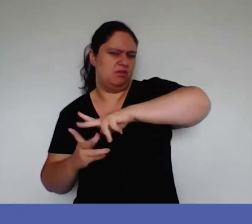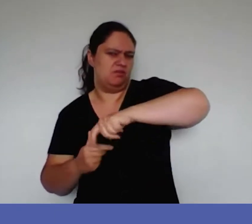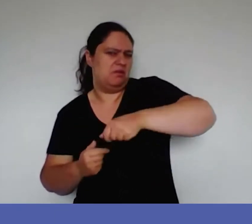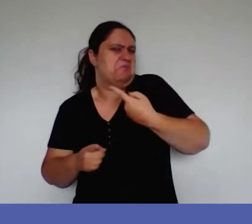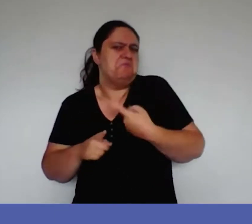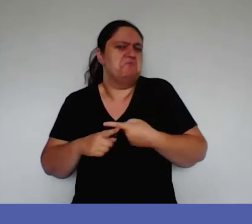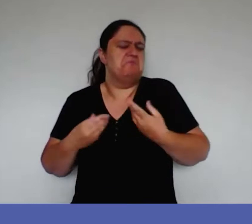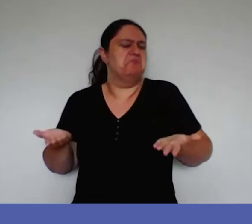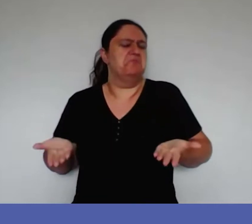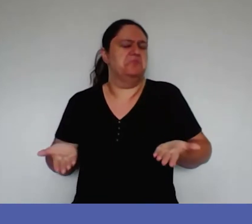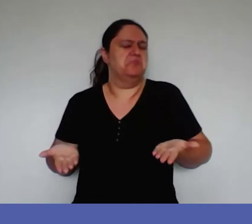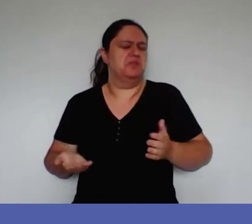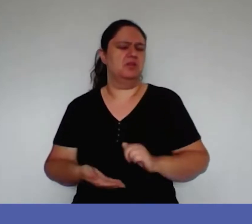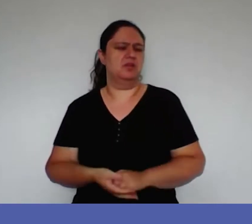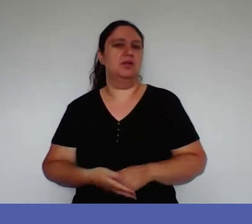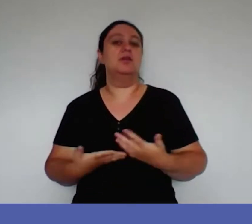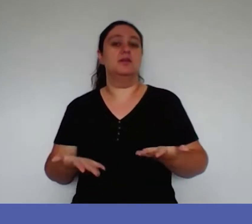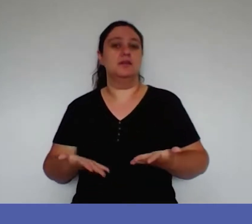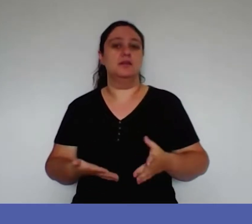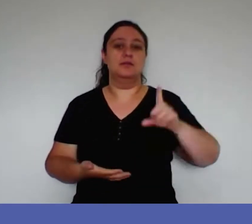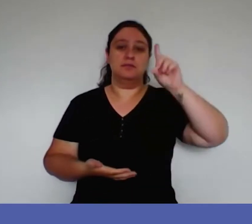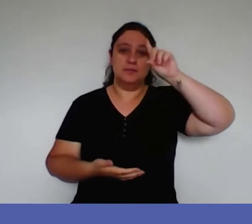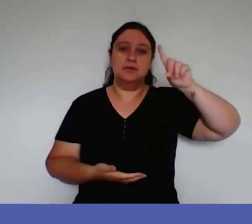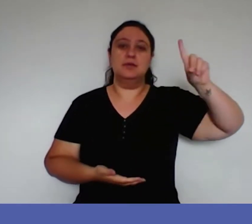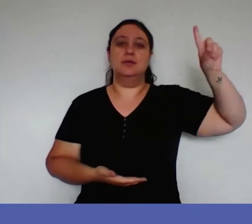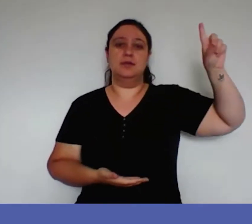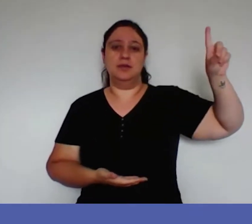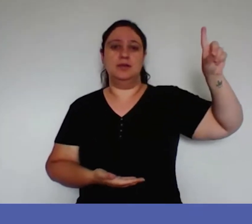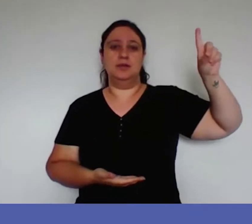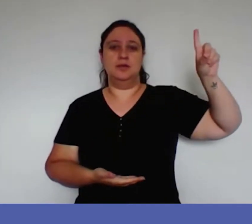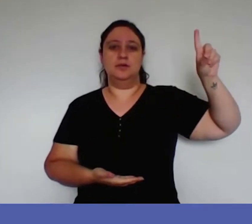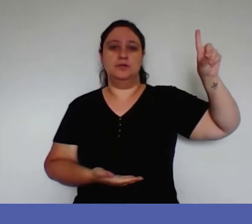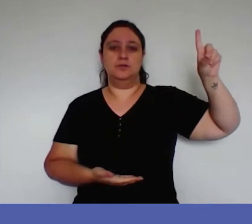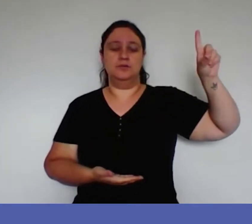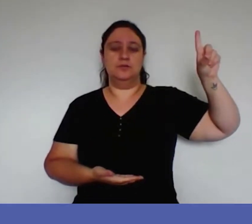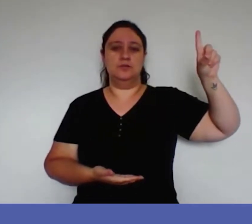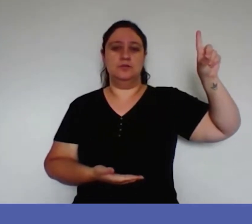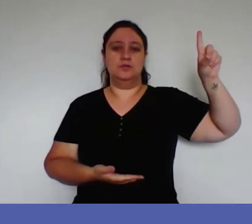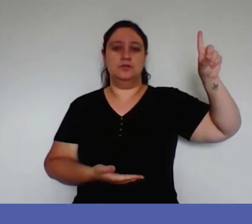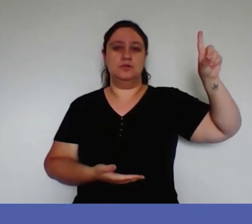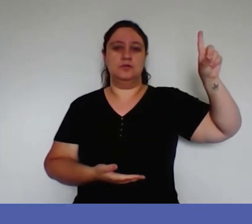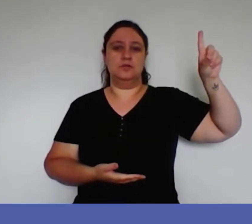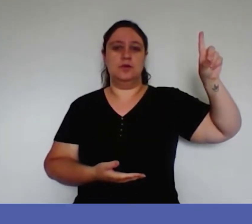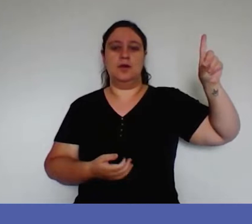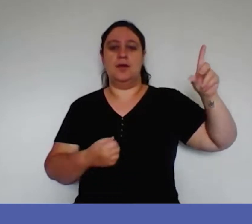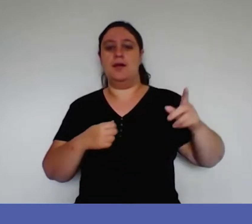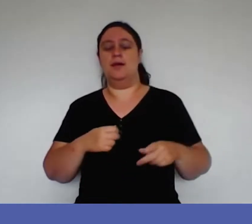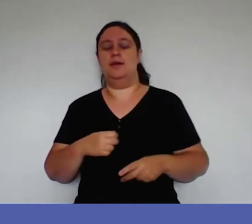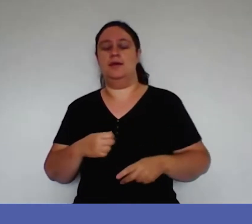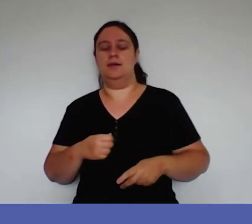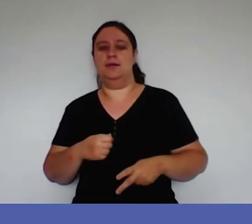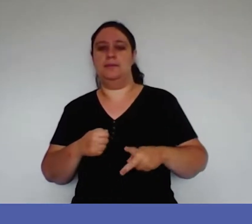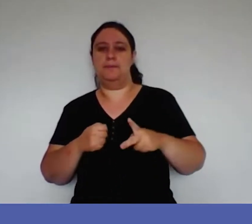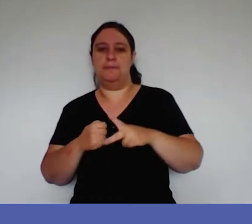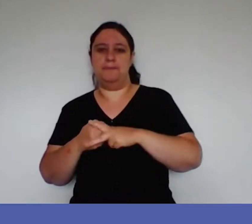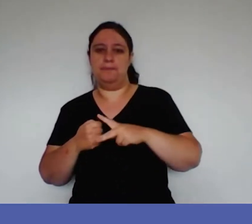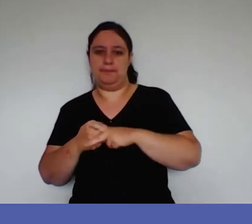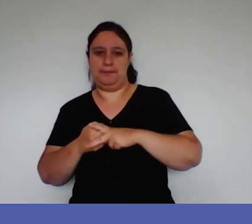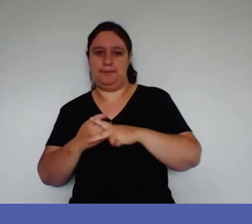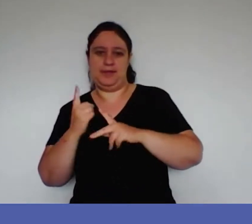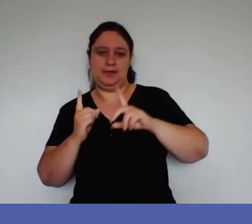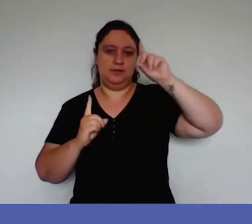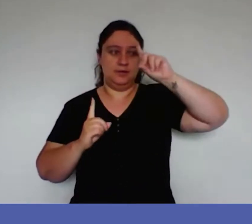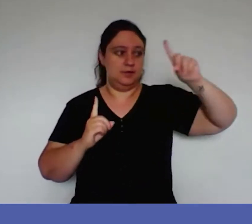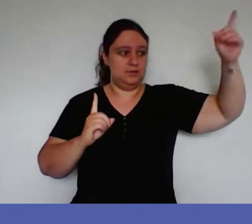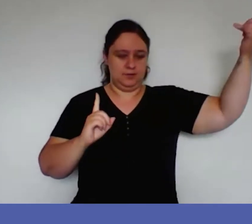Então Deus, o Pai, revelou a Pedro que ele era o Cristo, o